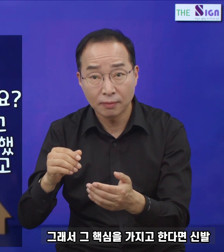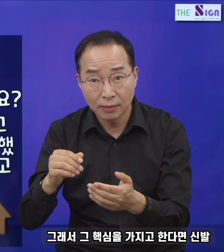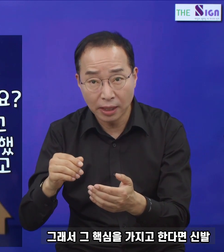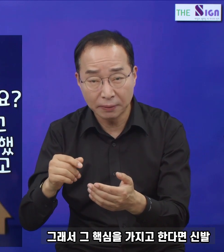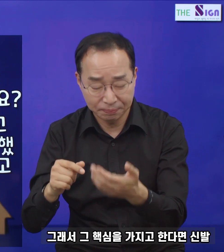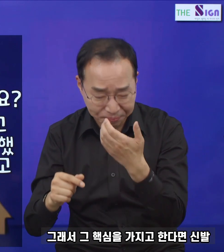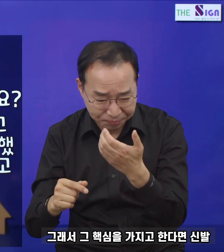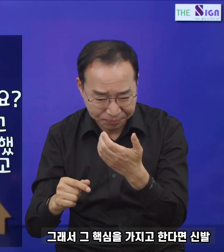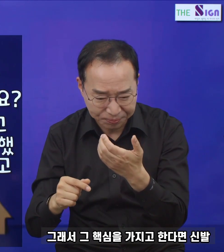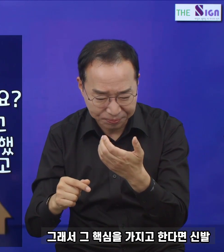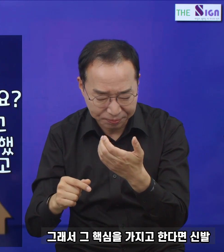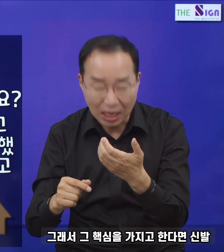네